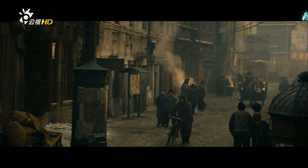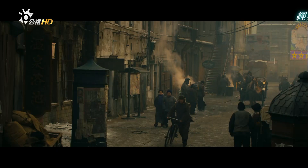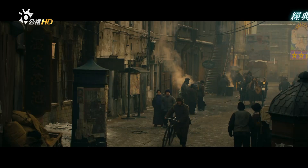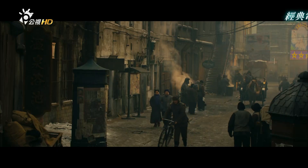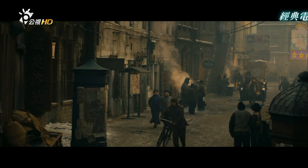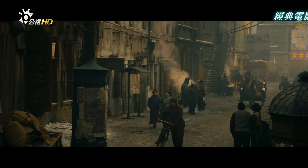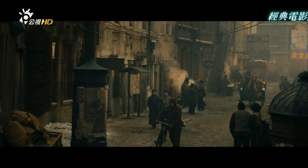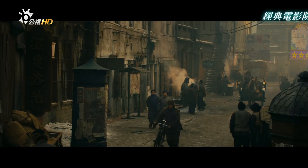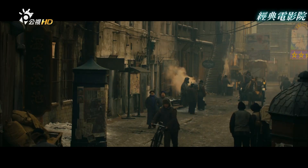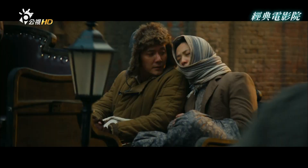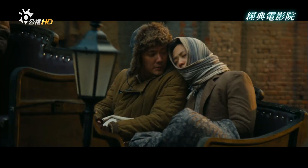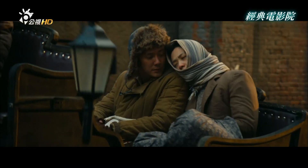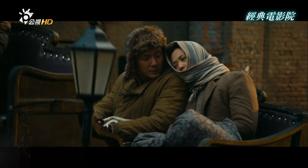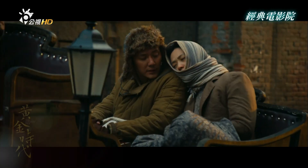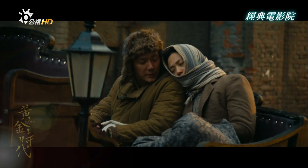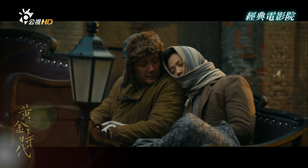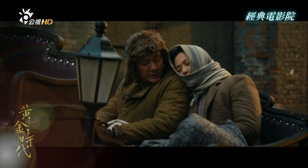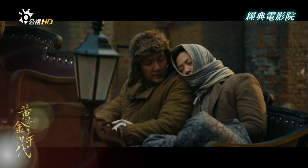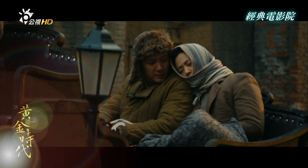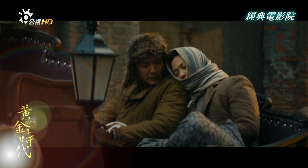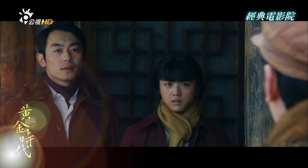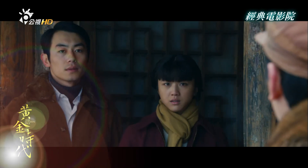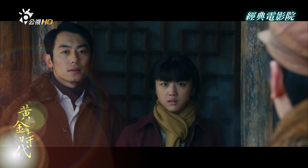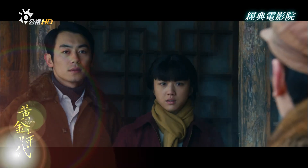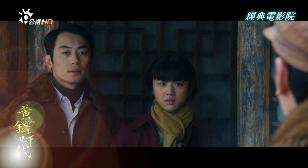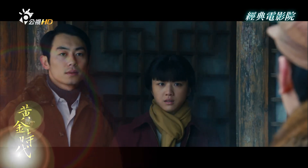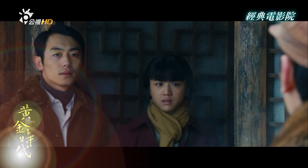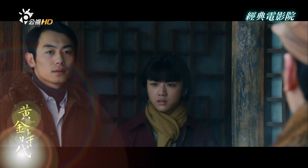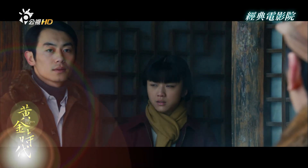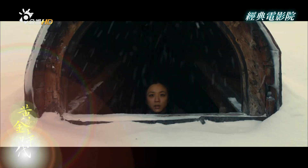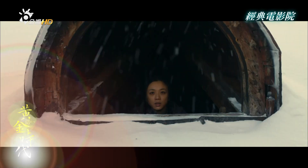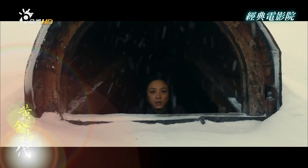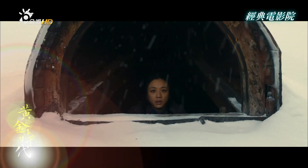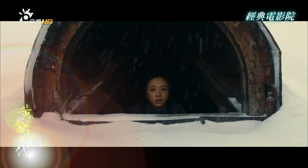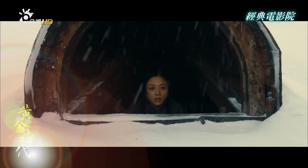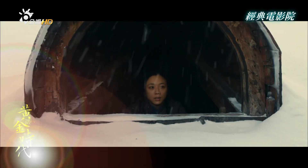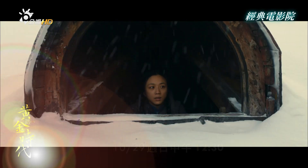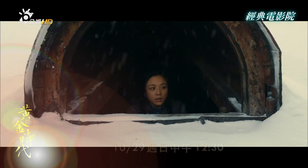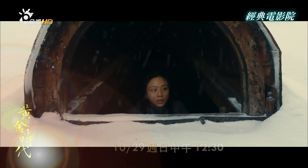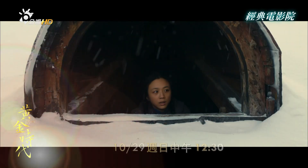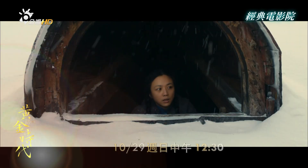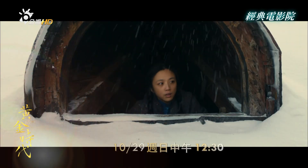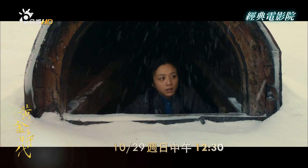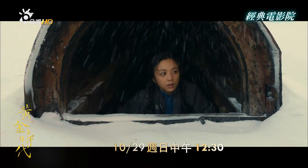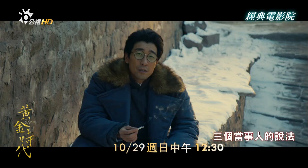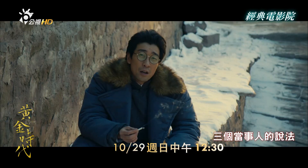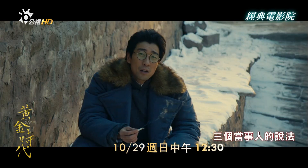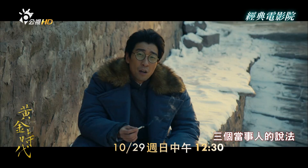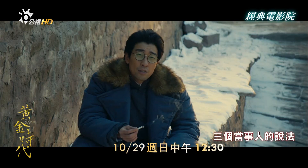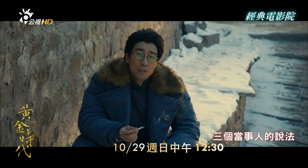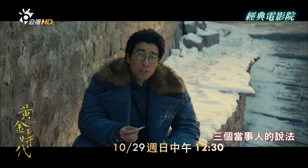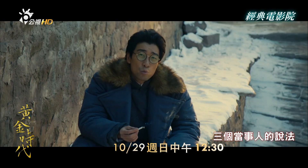经典电影院。黄金时代荣获第51届金马奖最佳导演。 三个当事人的说